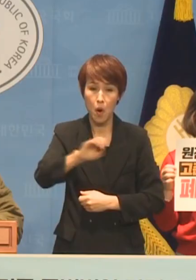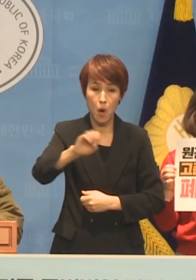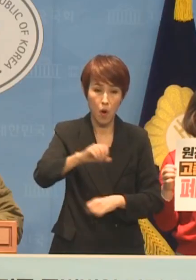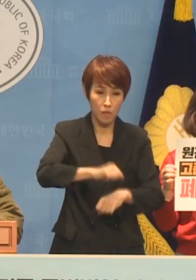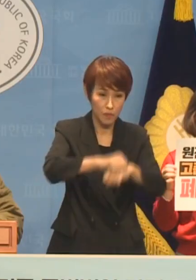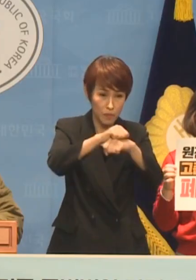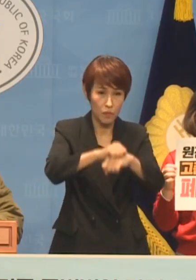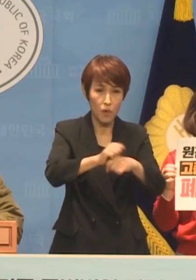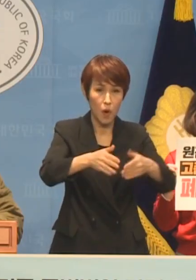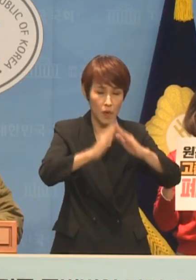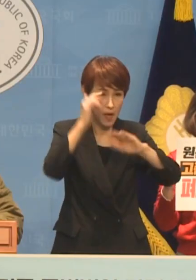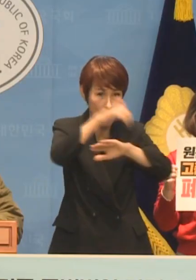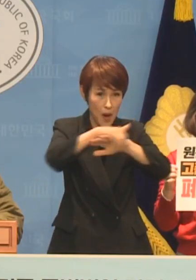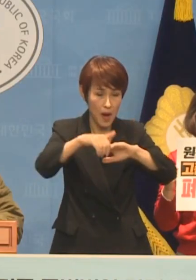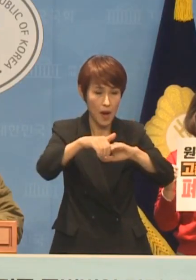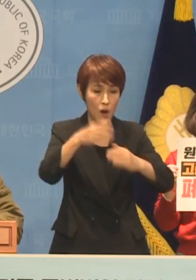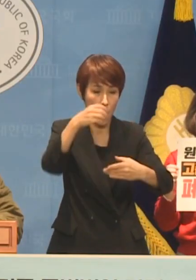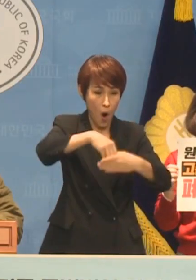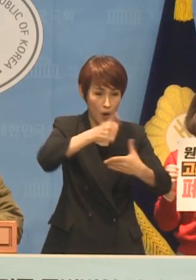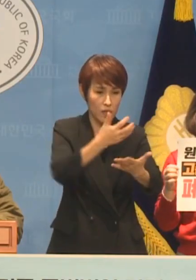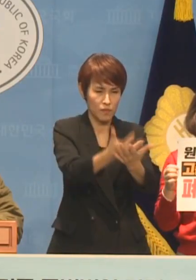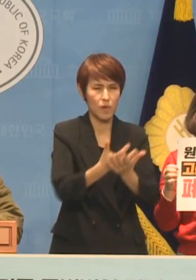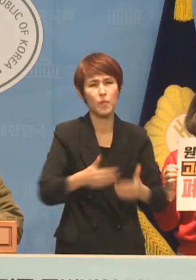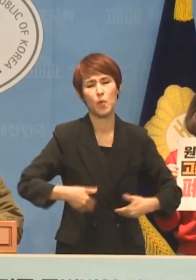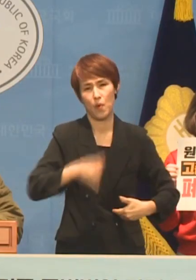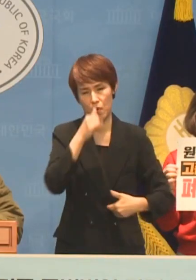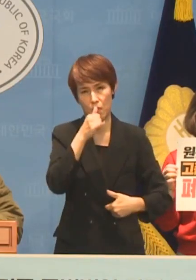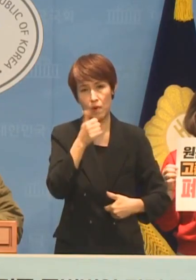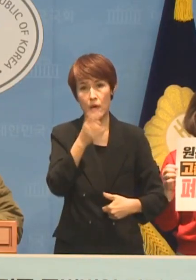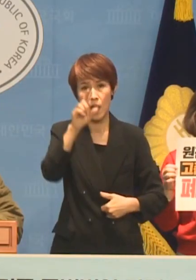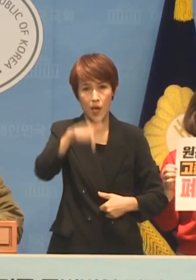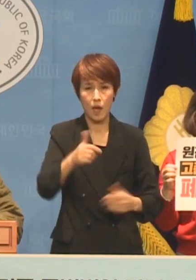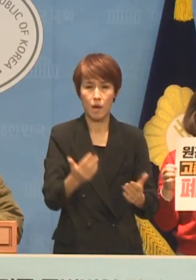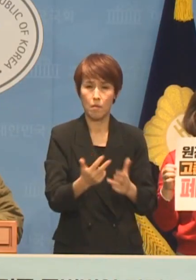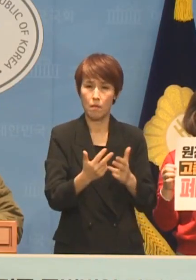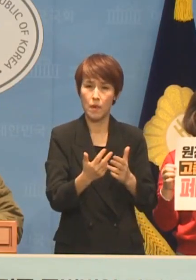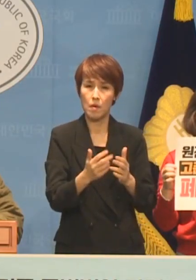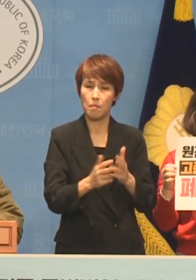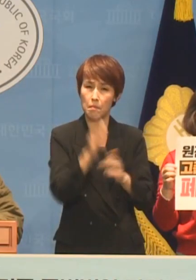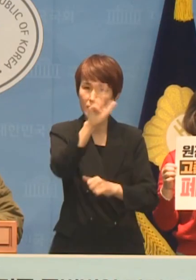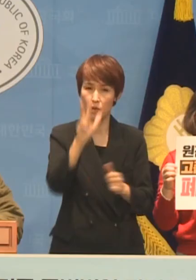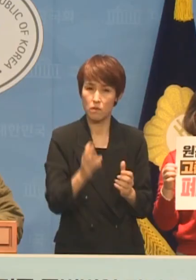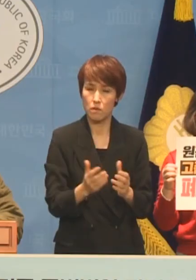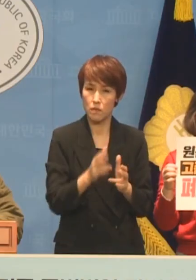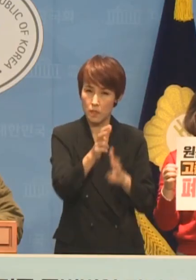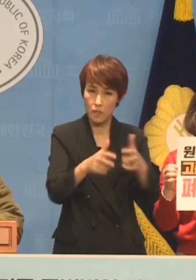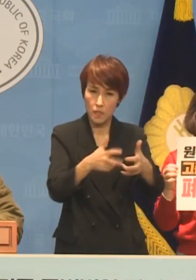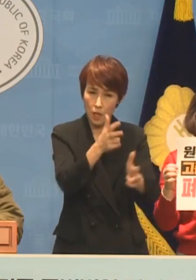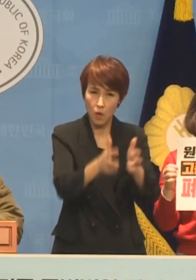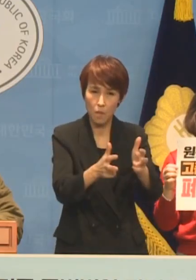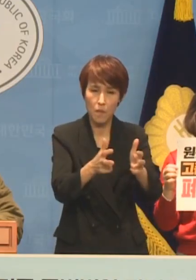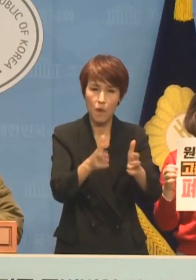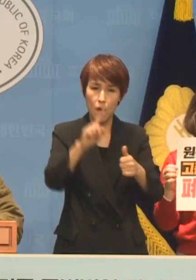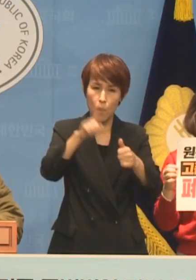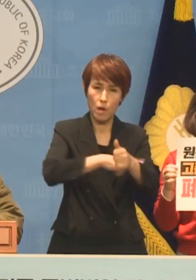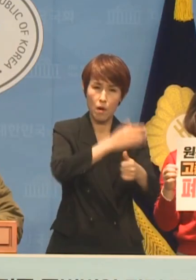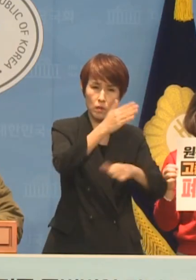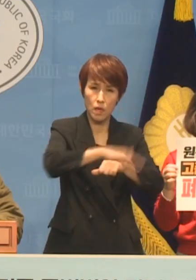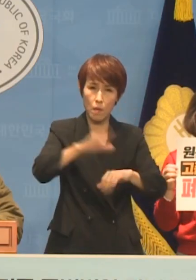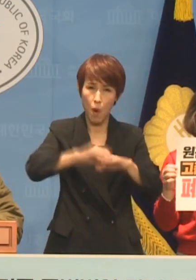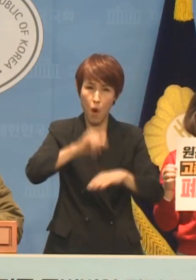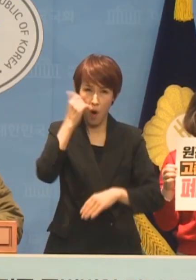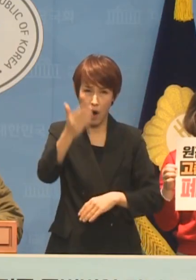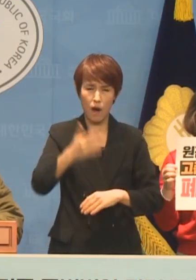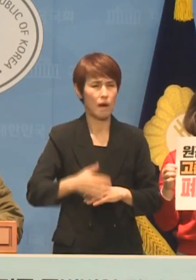담긴 문서가 필요했던 것이다. 핵발전 산업을 친환경 경제활동이라고 볼 수 있단 말인가? 이런